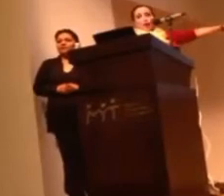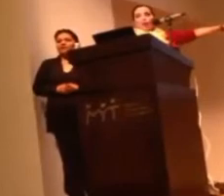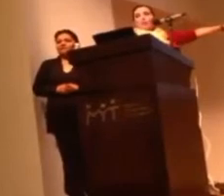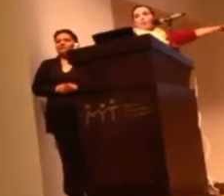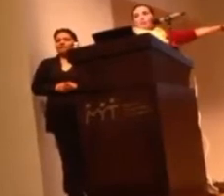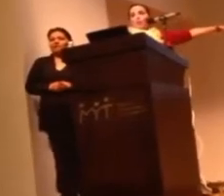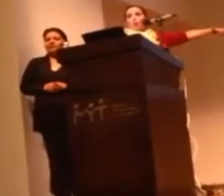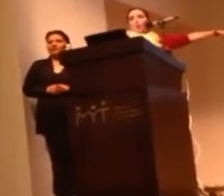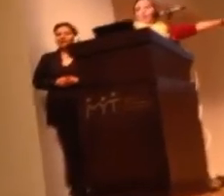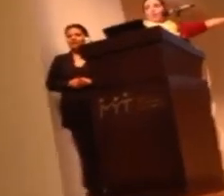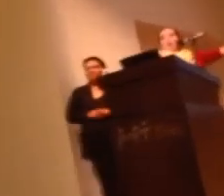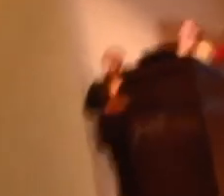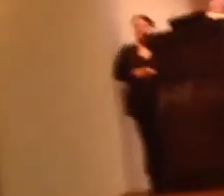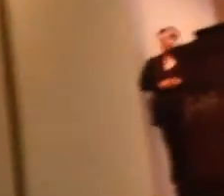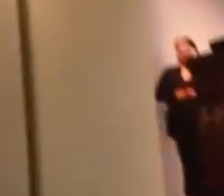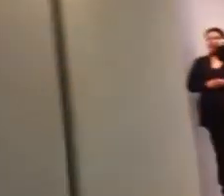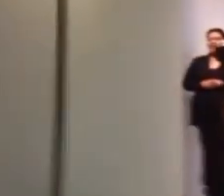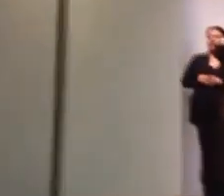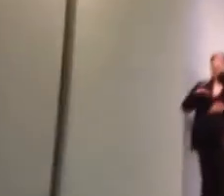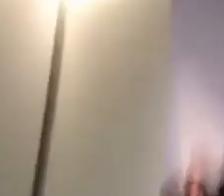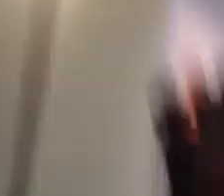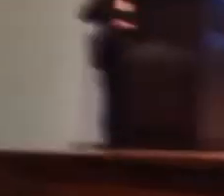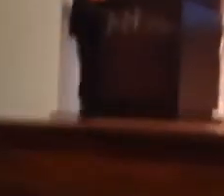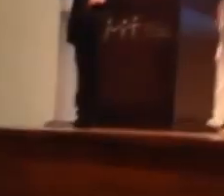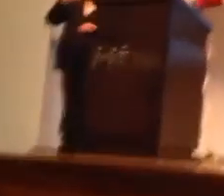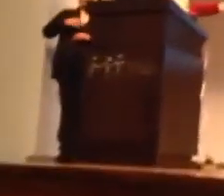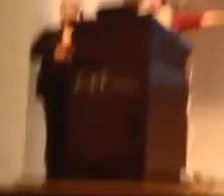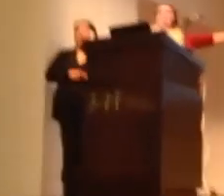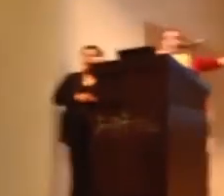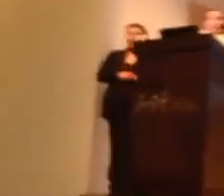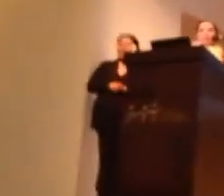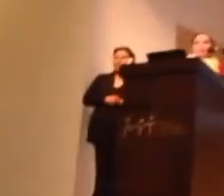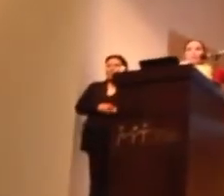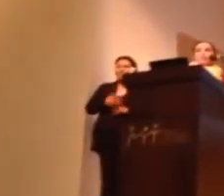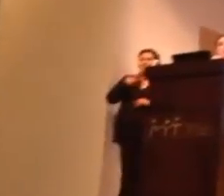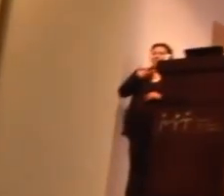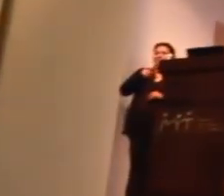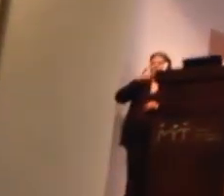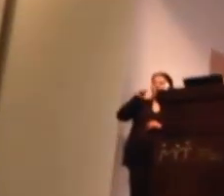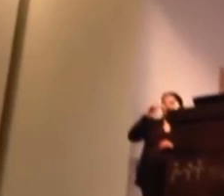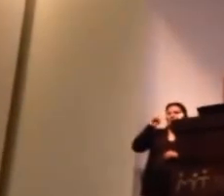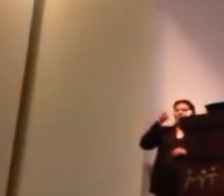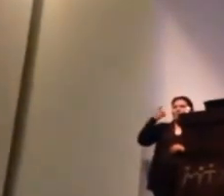Chicos, pongan atención. ¿Tienen TDAH o qué?